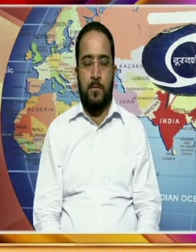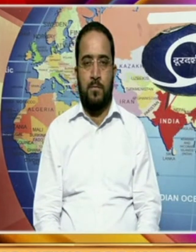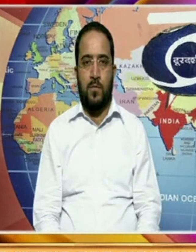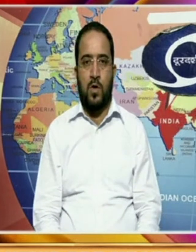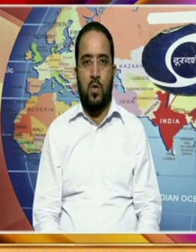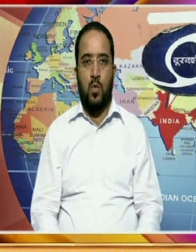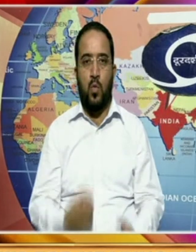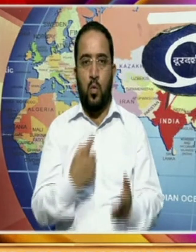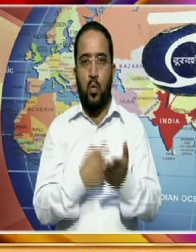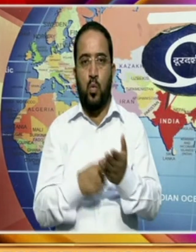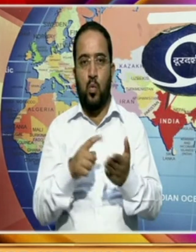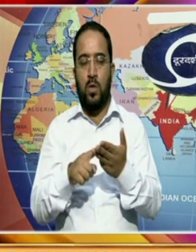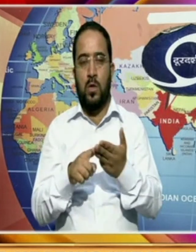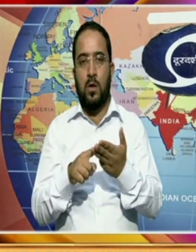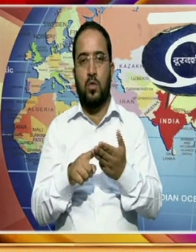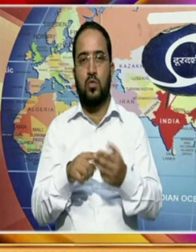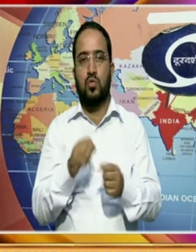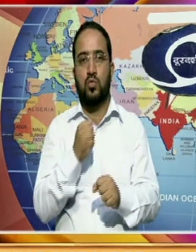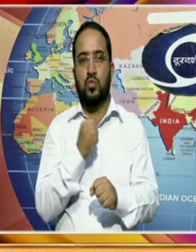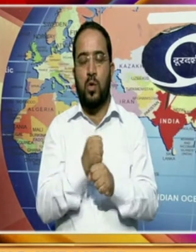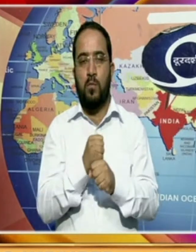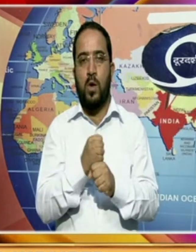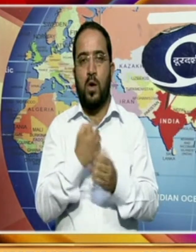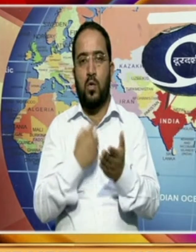कानून के तहत कार्रवाई अमल में लाई जाएगी।